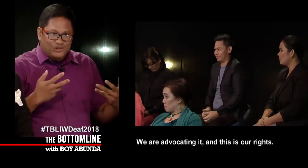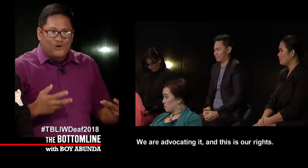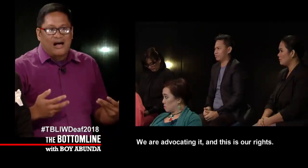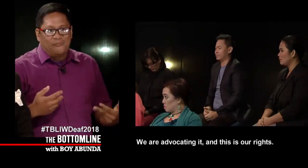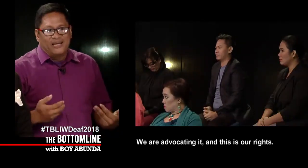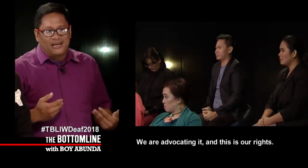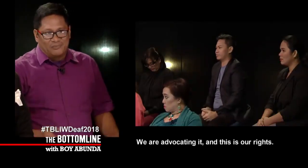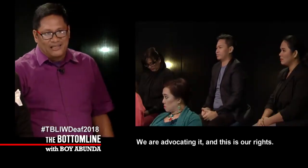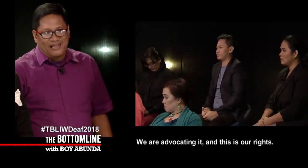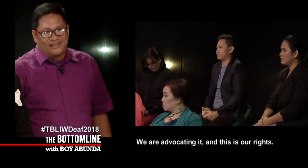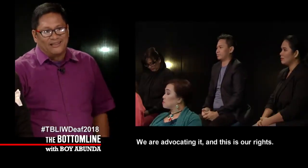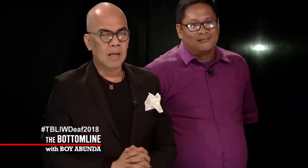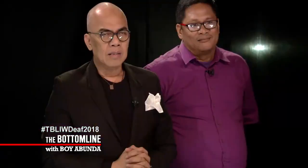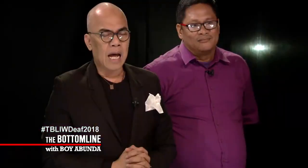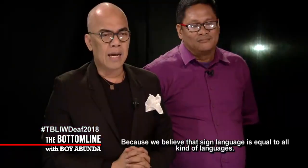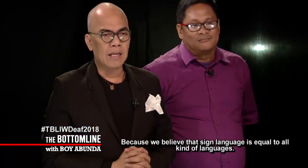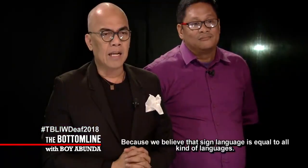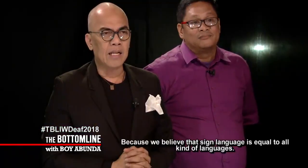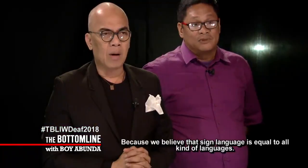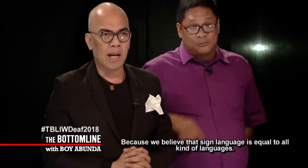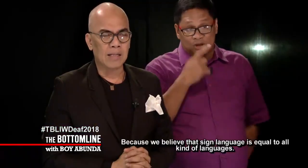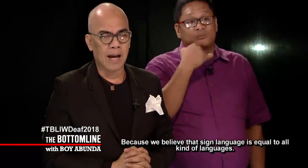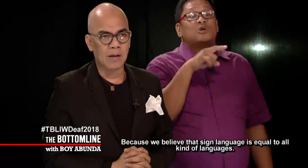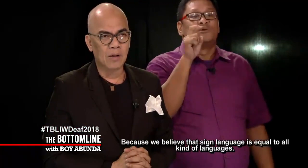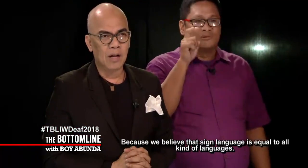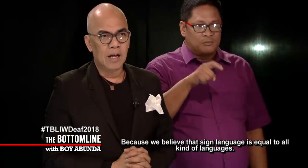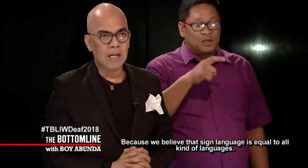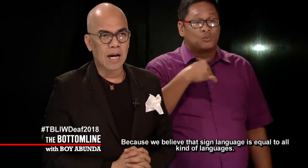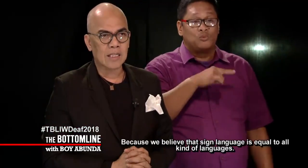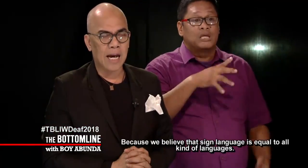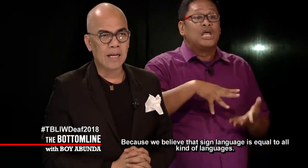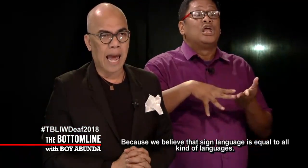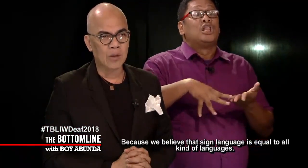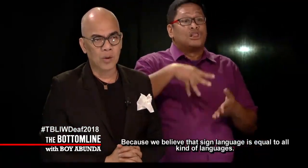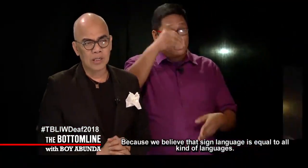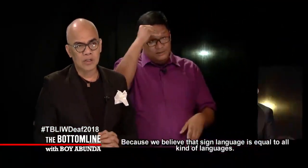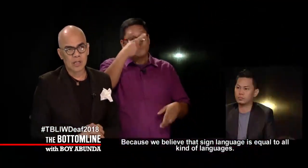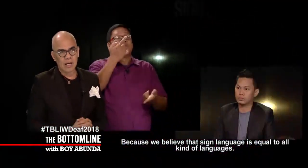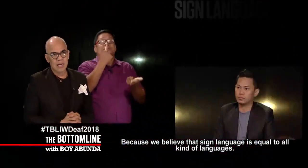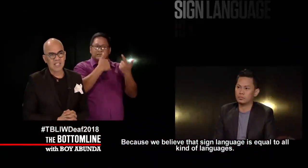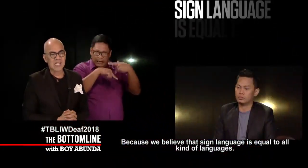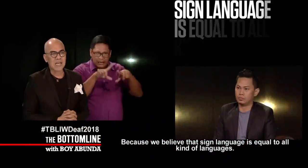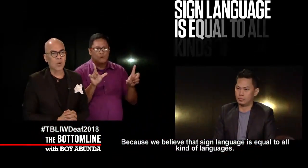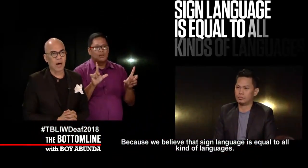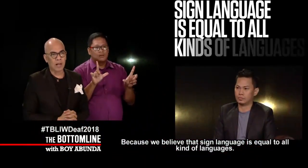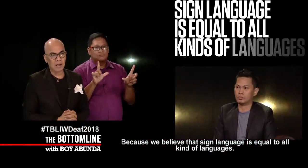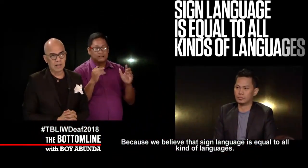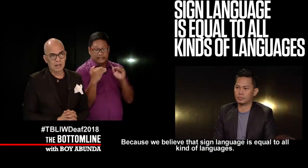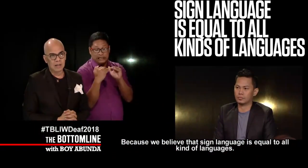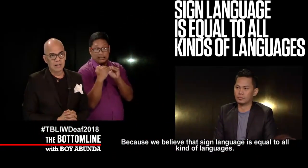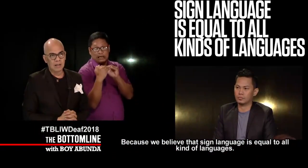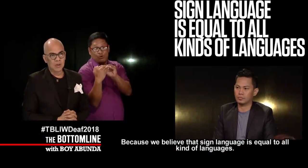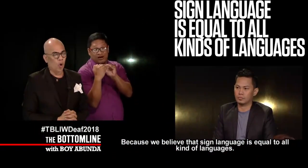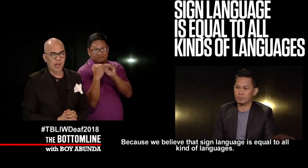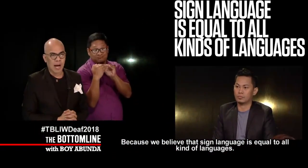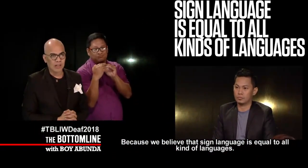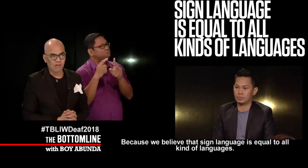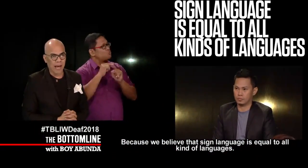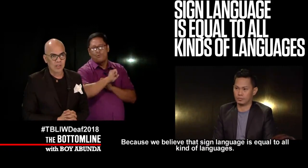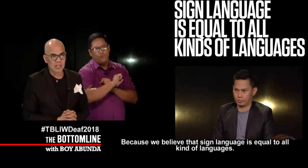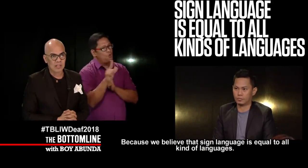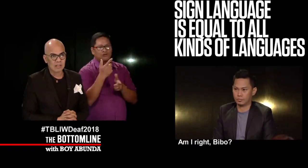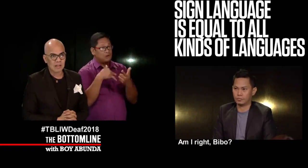at ito ang aming karapatan. Dahil naniniwala tayo na ang sign language is equal to all